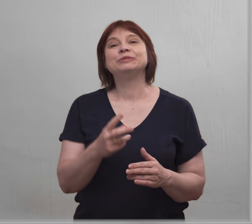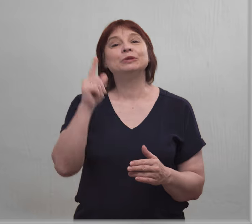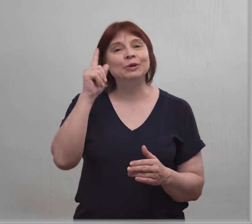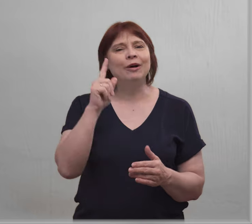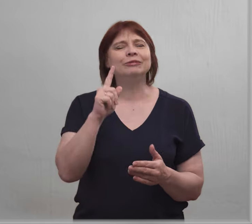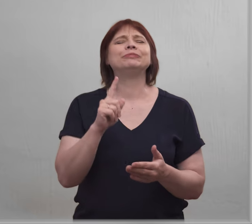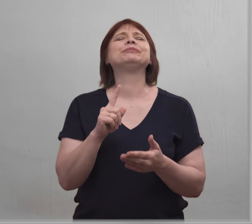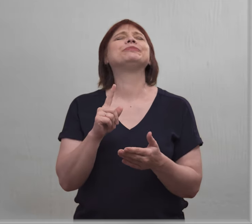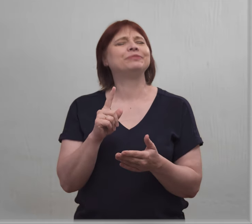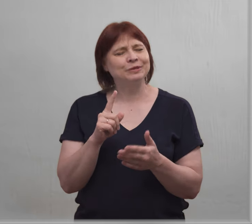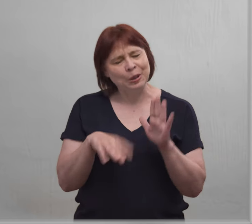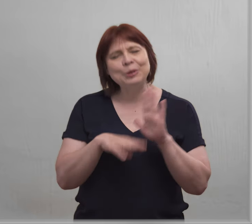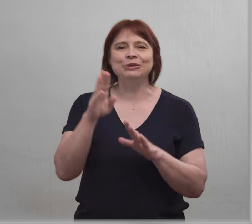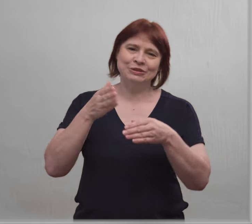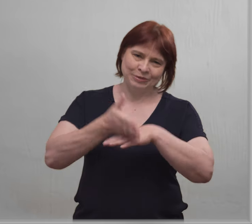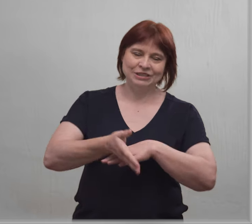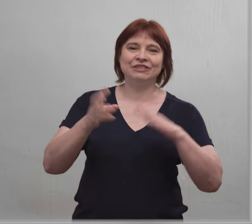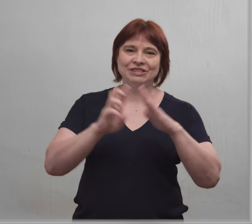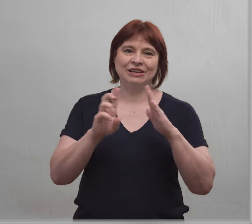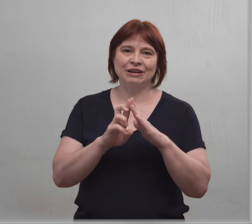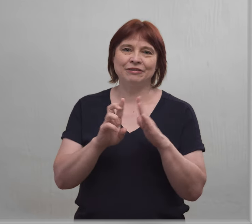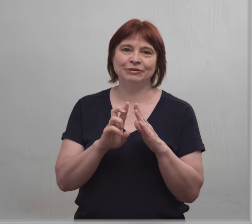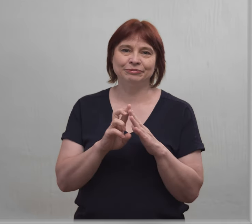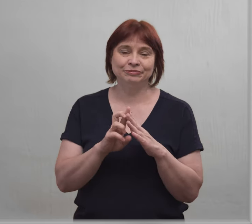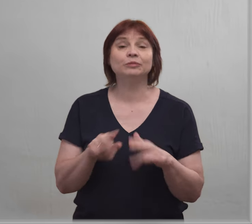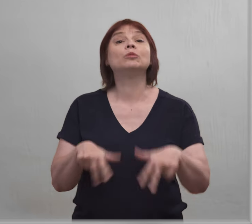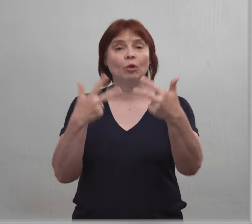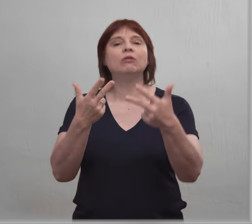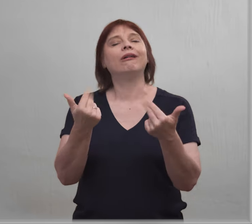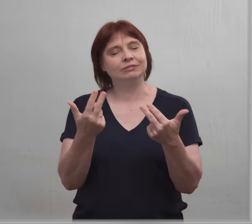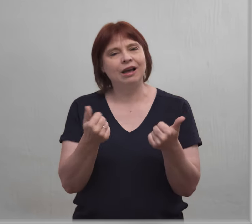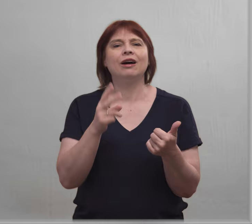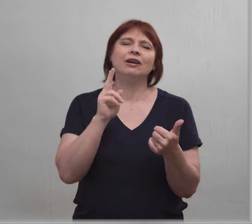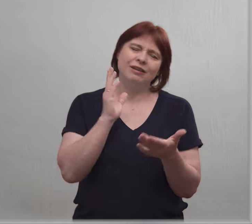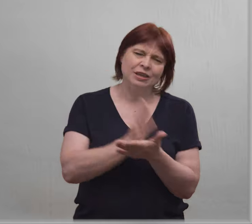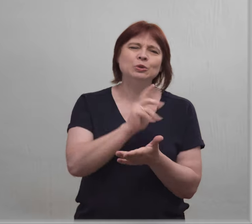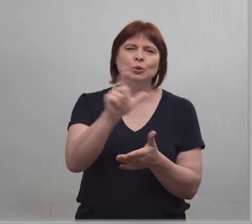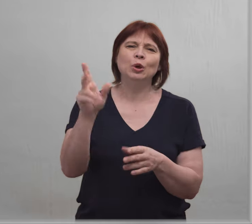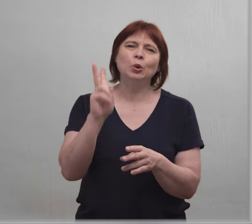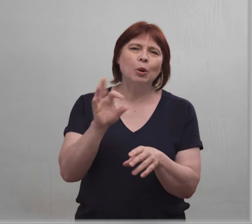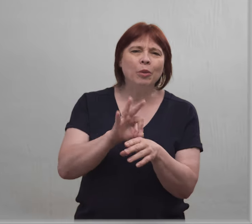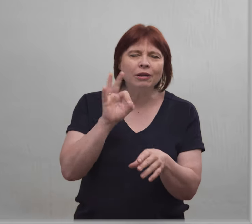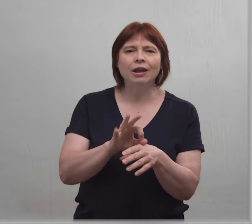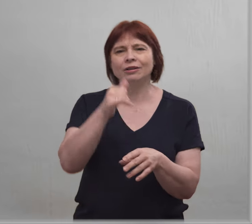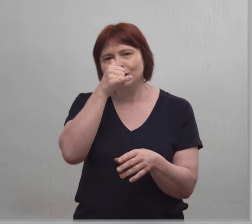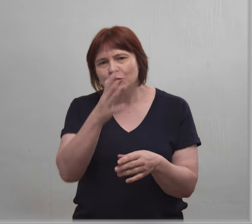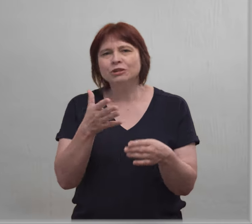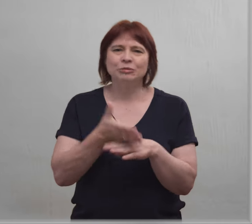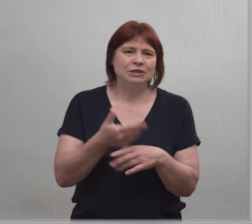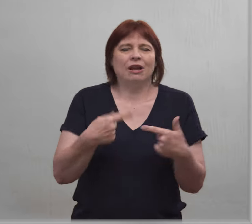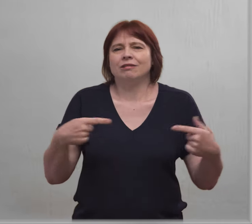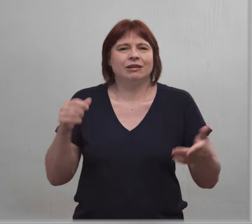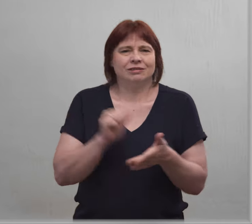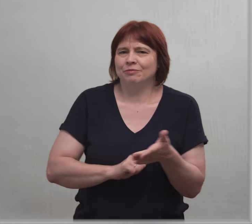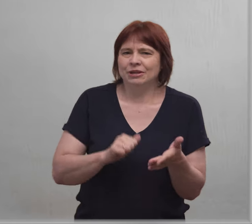ничто не заменит онлайн. Да, онлайн остается, кто-то не может приехать. А также есть люди, которые смотрят нас из других стран.